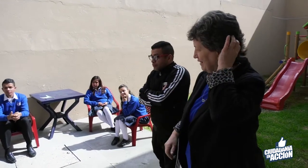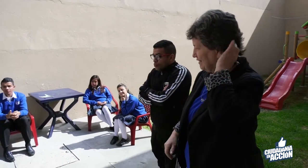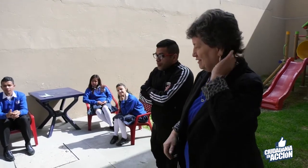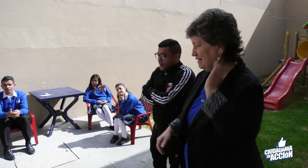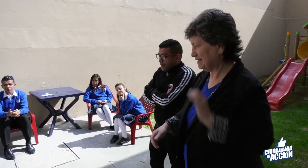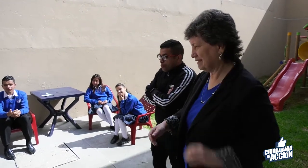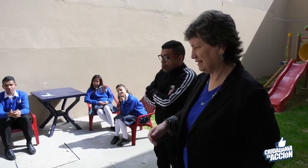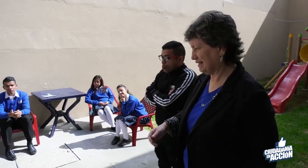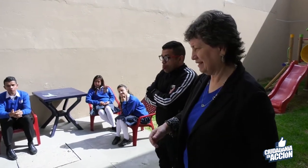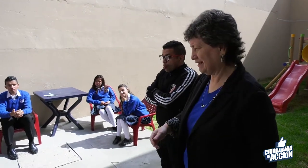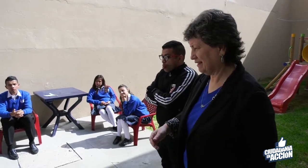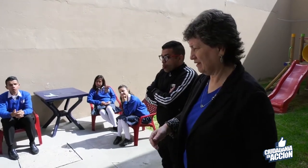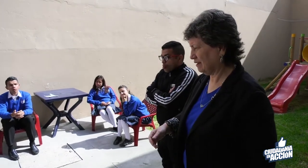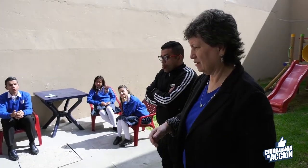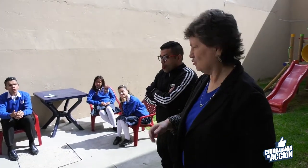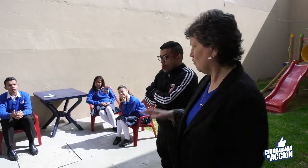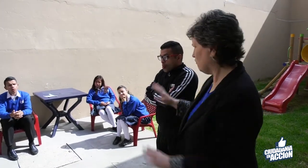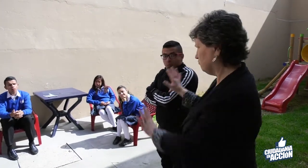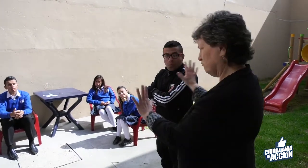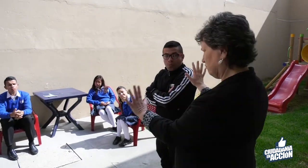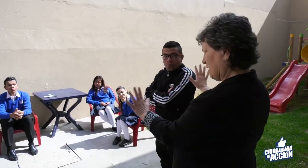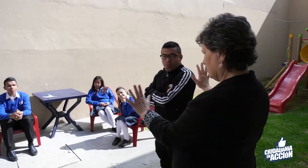histórica para las personas sordas.